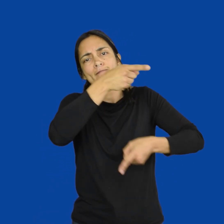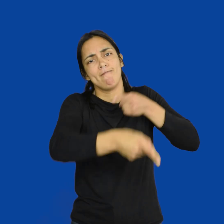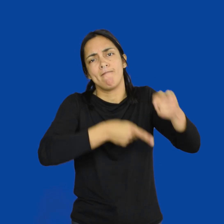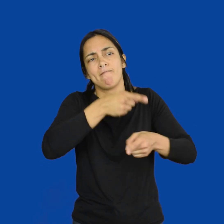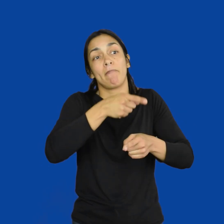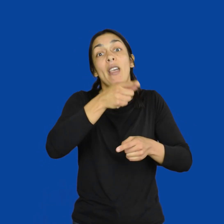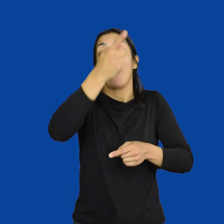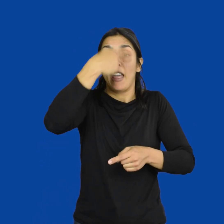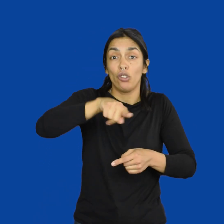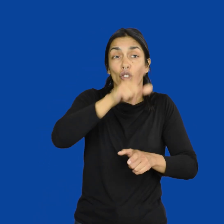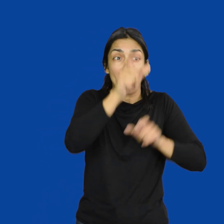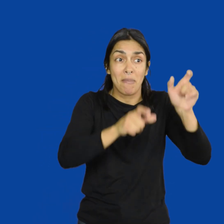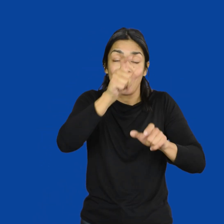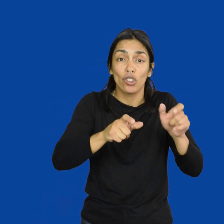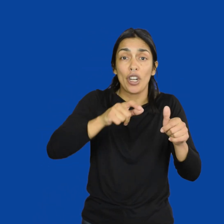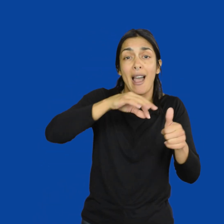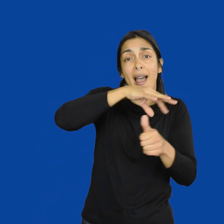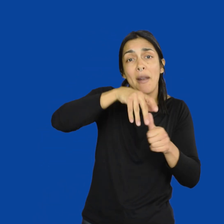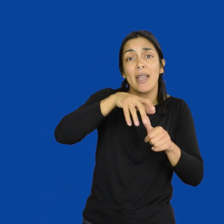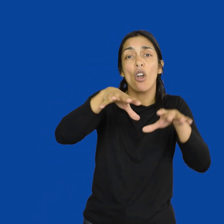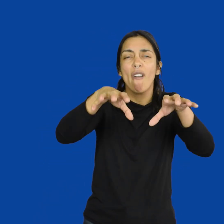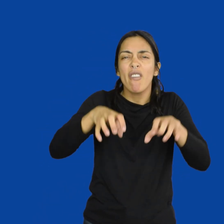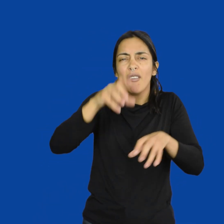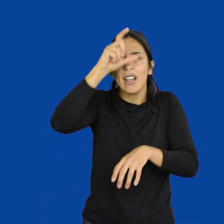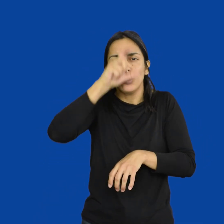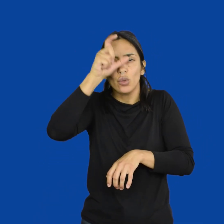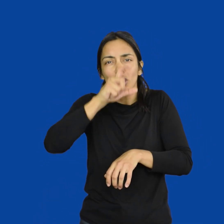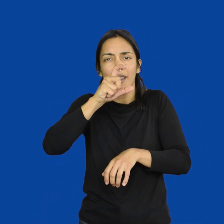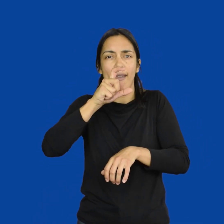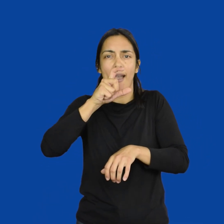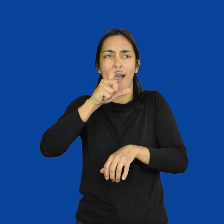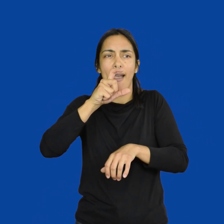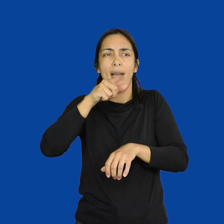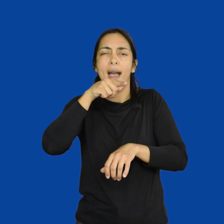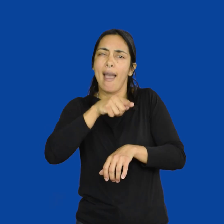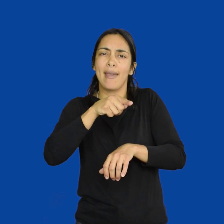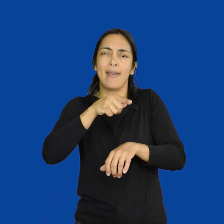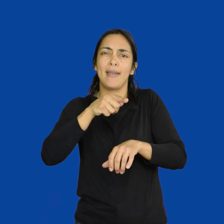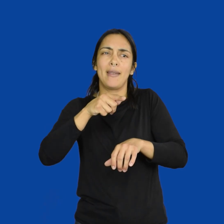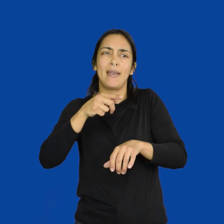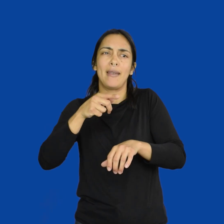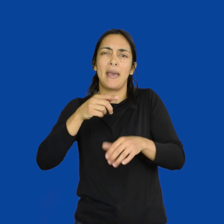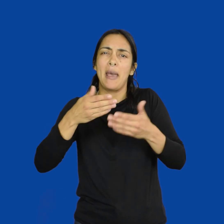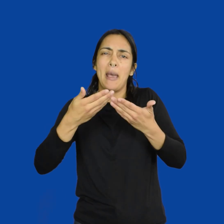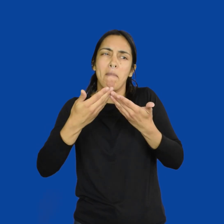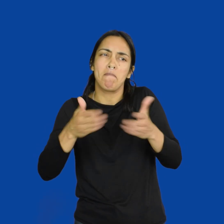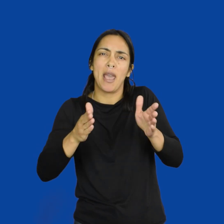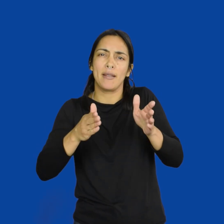los armenios, quienes fueron considerados como los únicos responsables de ello. A partir de ello